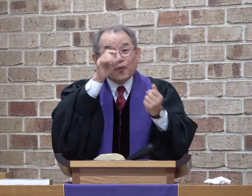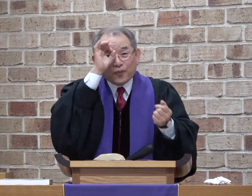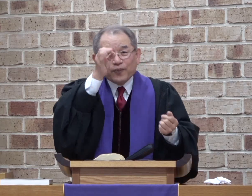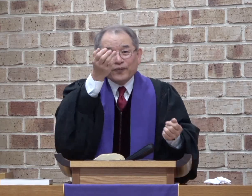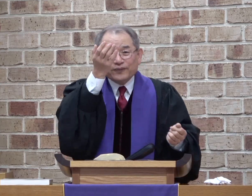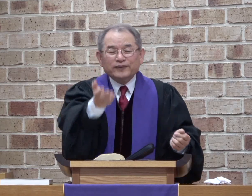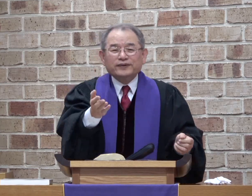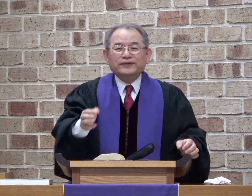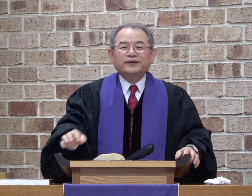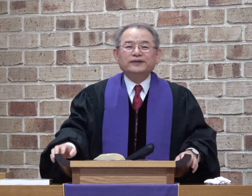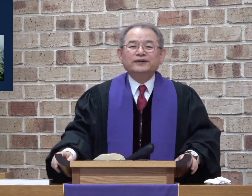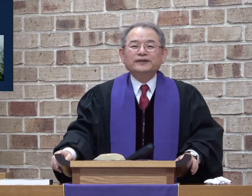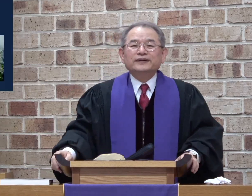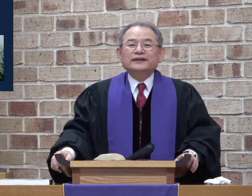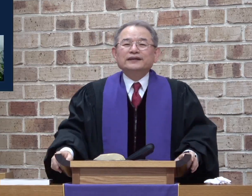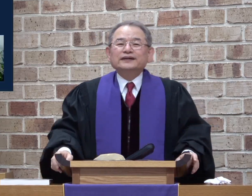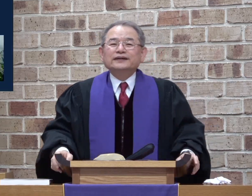이 바다를 가르며 나왔습니다.